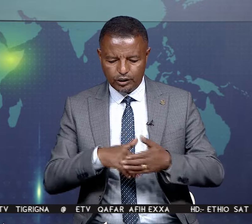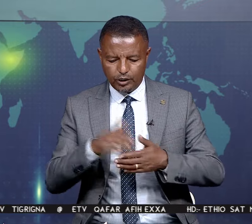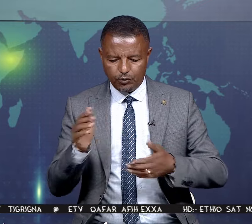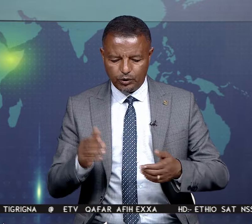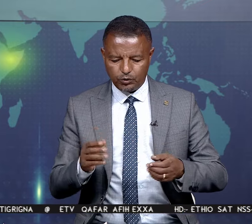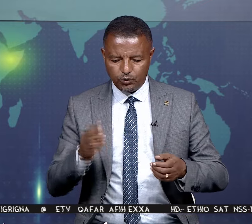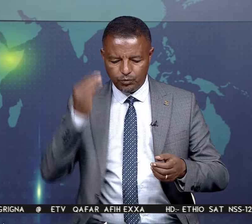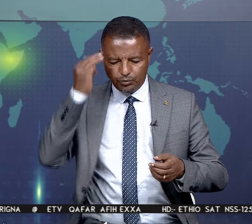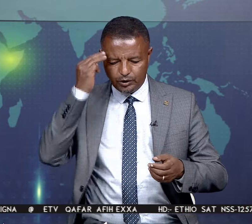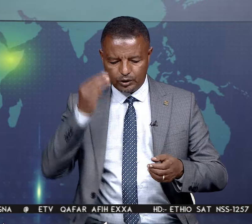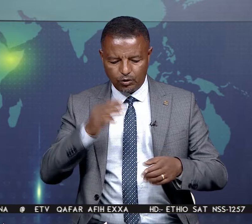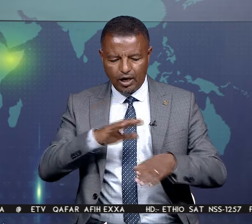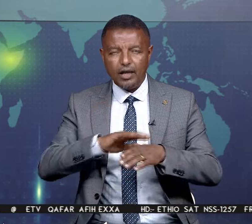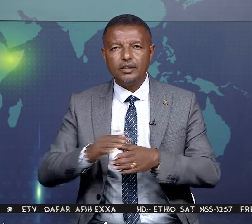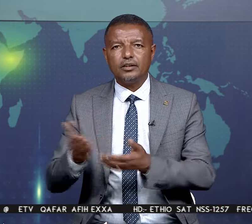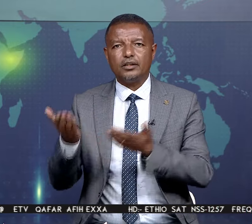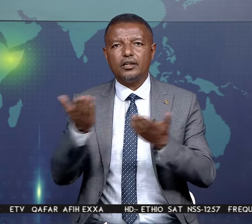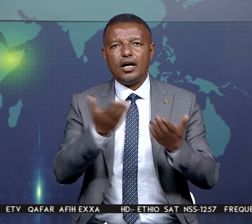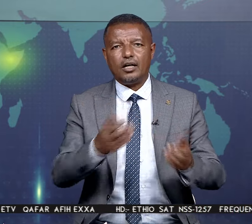እንደሚወጡ ሚኒስትሯ ጥሪ አቀርባል።